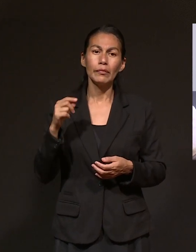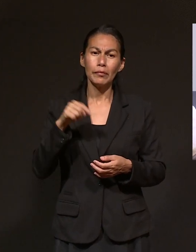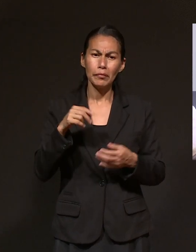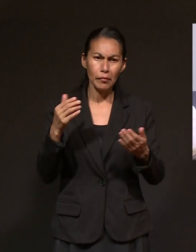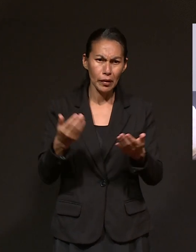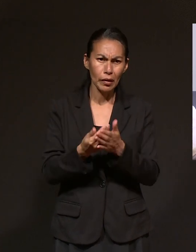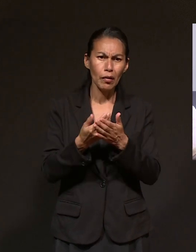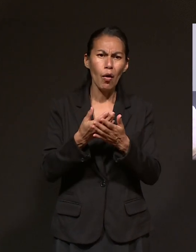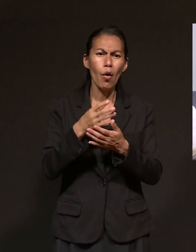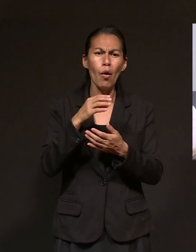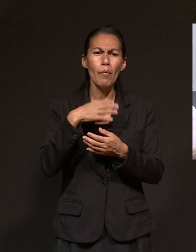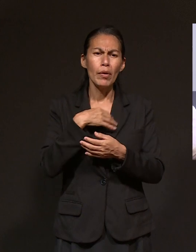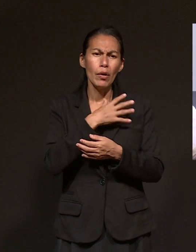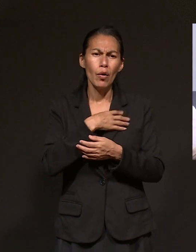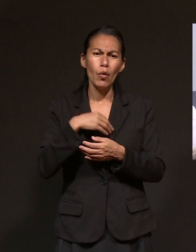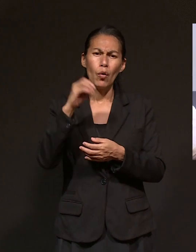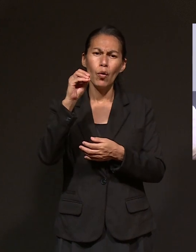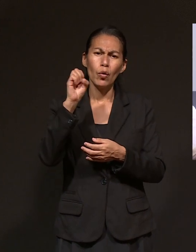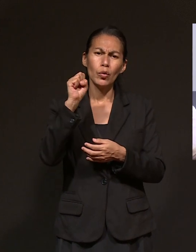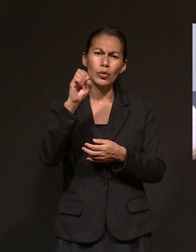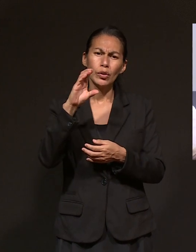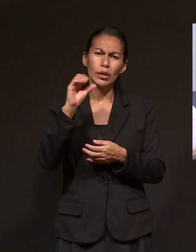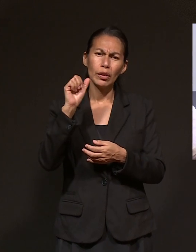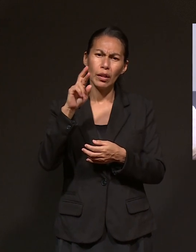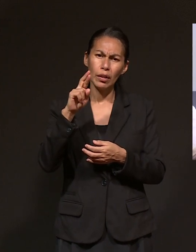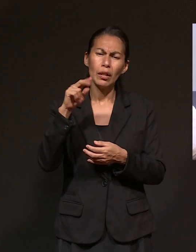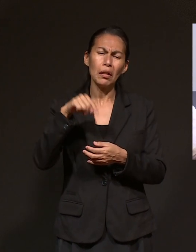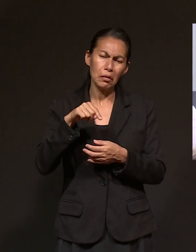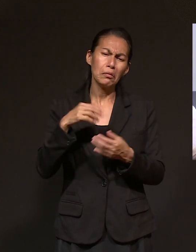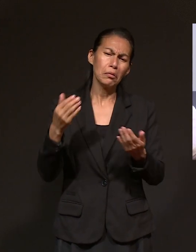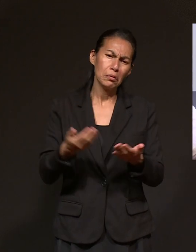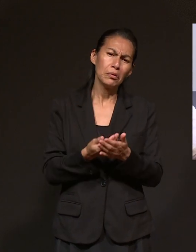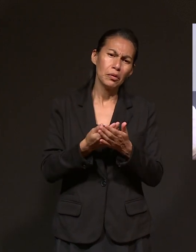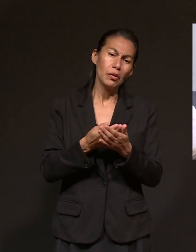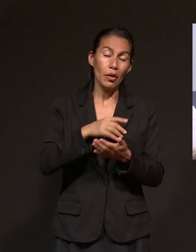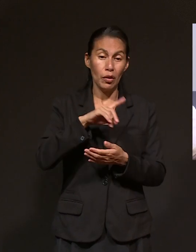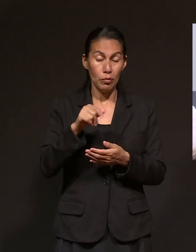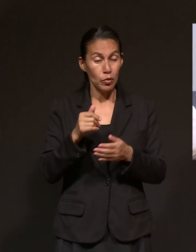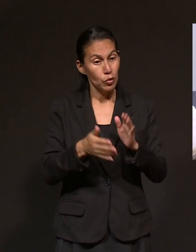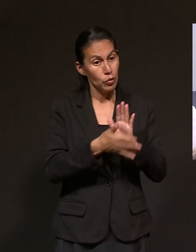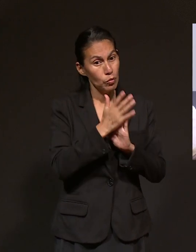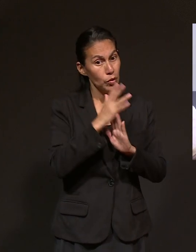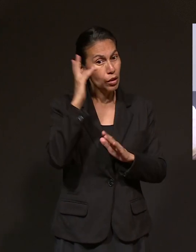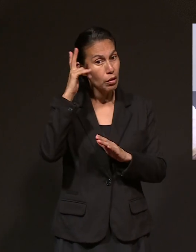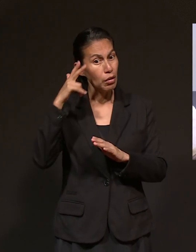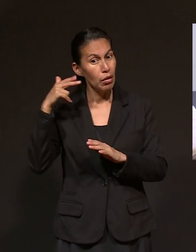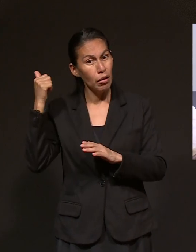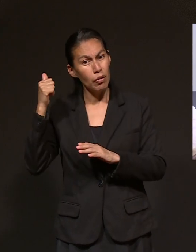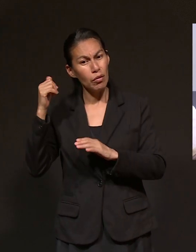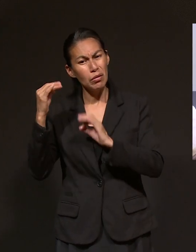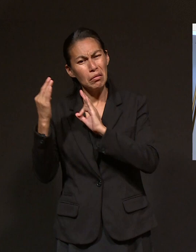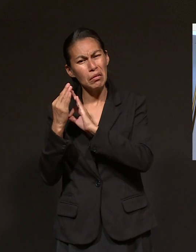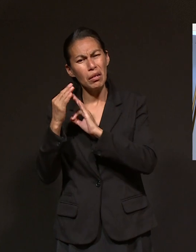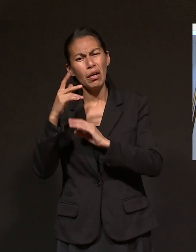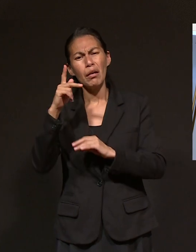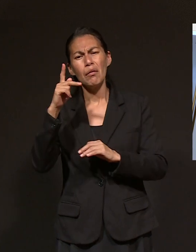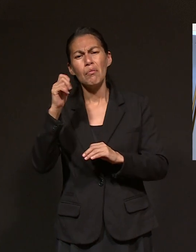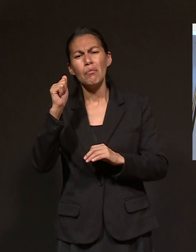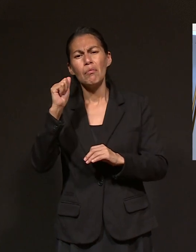Aquí nacieron. Son ombligones ellos dos. Nos fuimos a Pachuca, a un colegio de iglesia.